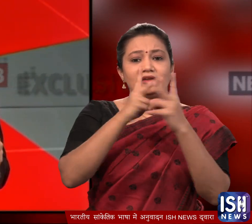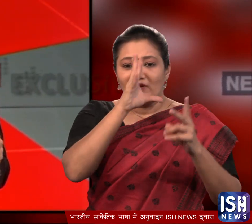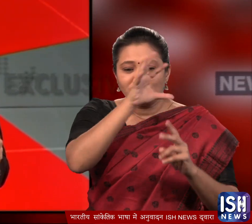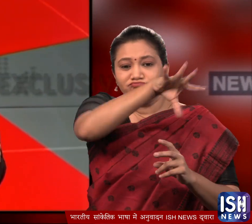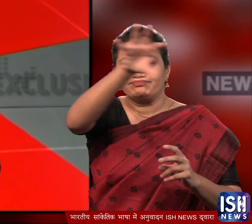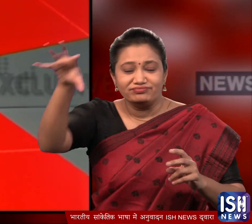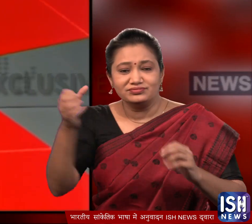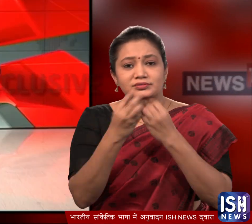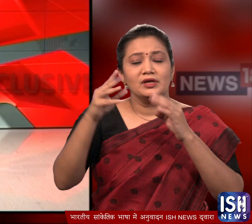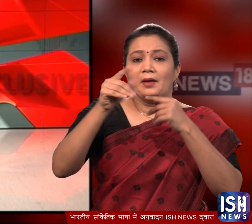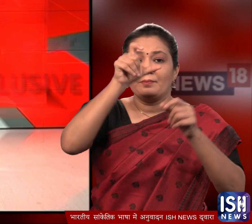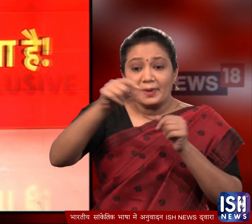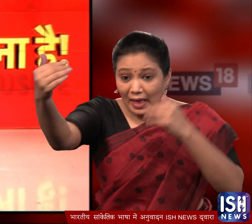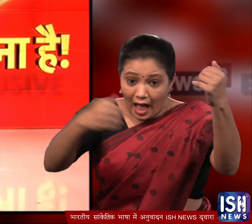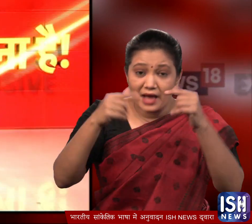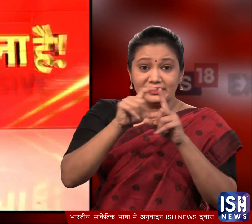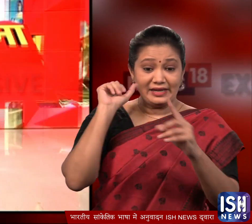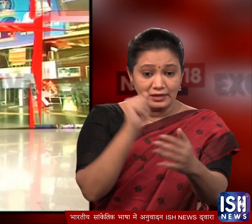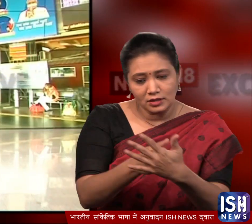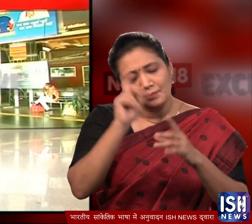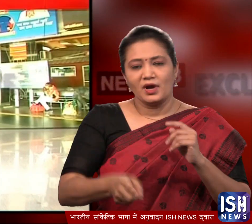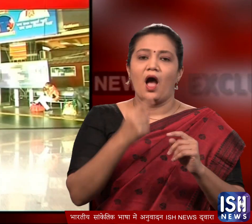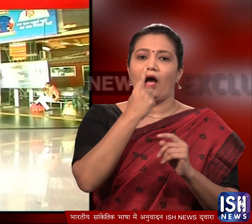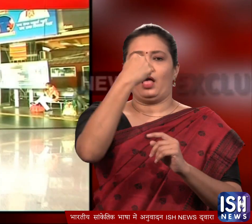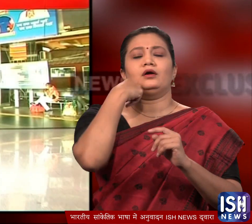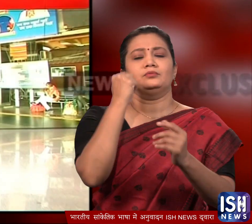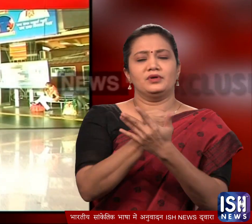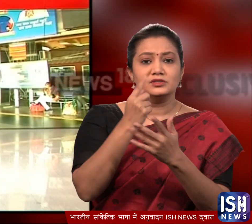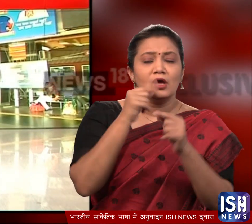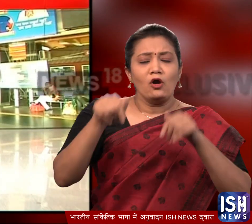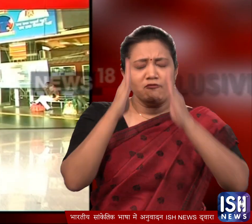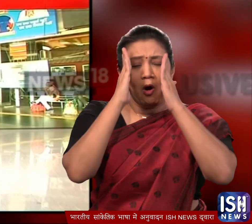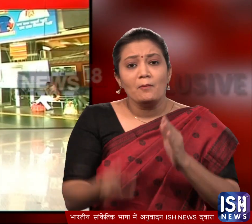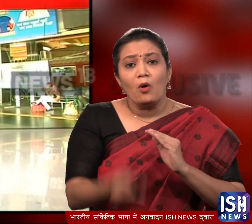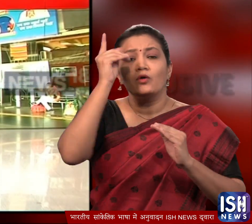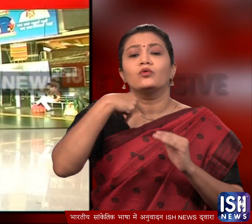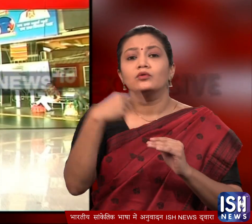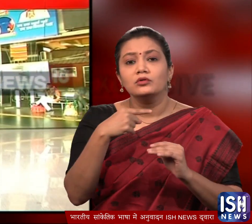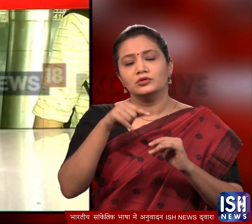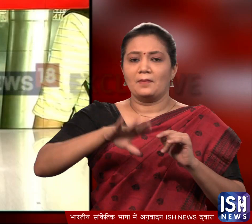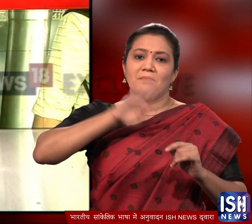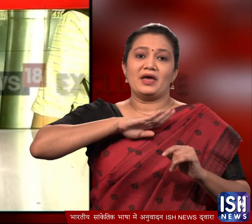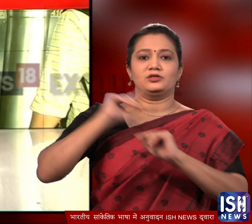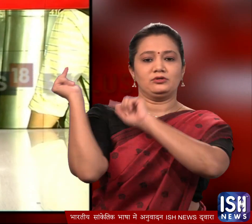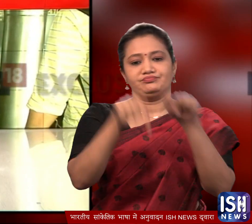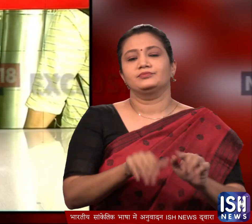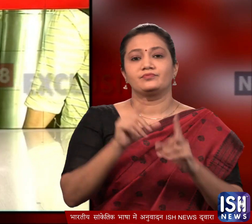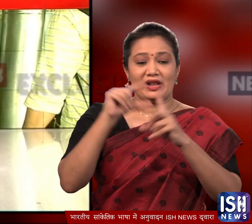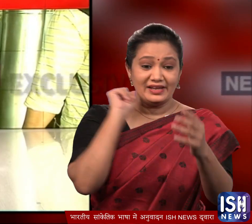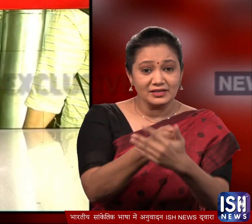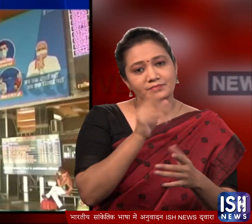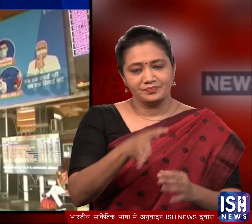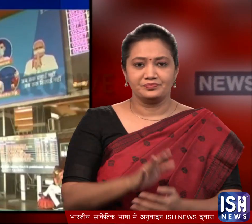दिल्ली के सभी रेलवे स्टेशनों पर यात्रियों की कोरोना जांच शुरू कर दी गई। खासकर उन यात्रियों पर ज्यादा नजर रखी जा रही है जो महाराष्ट्र से दिल्ली पहुंच